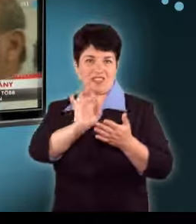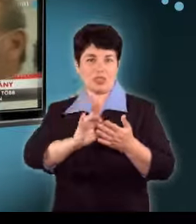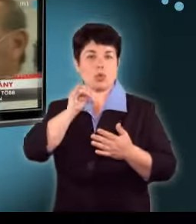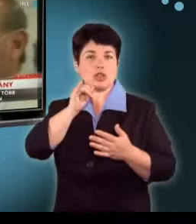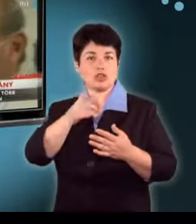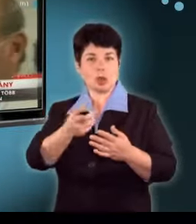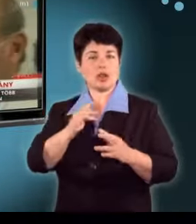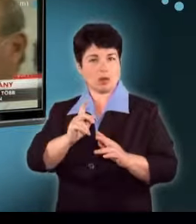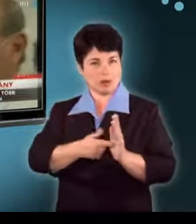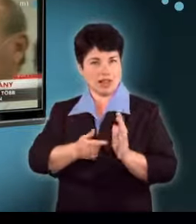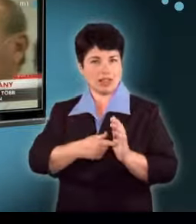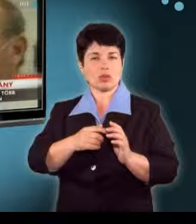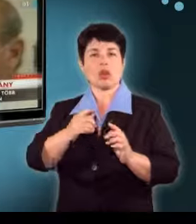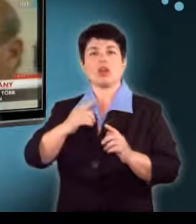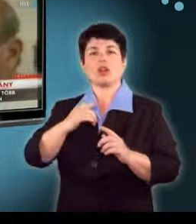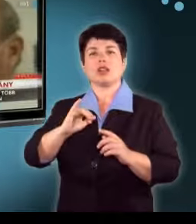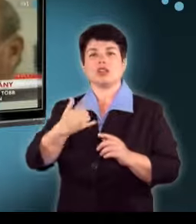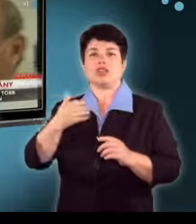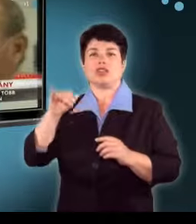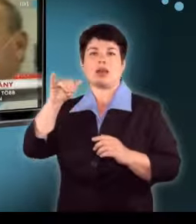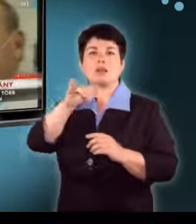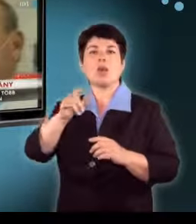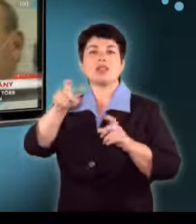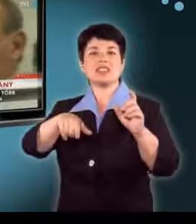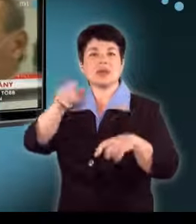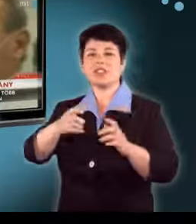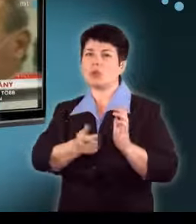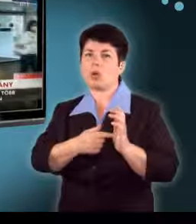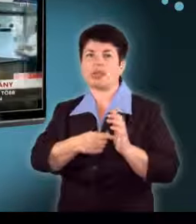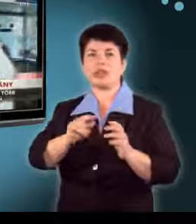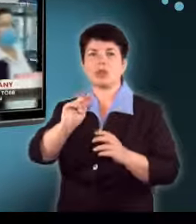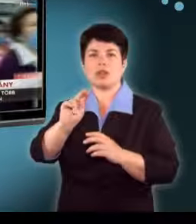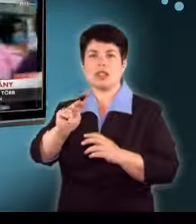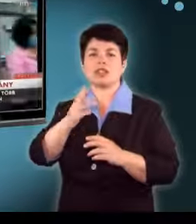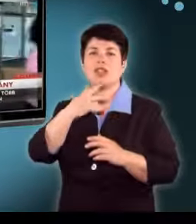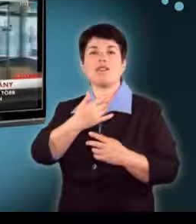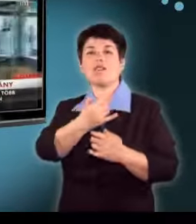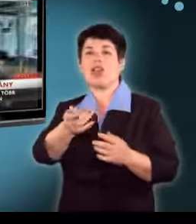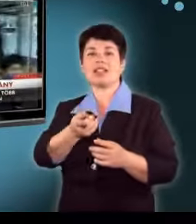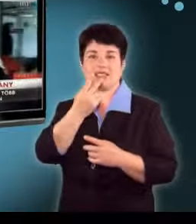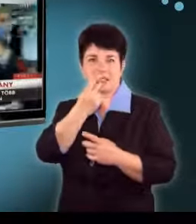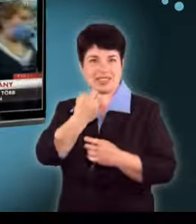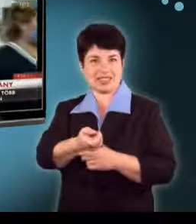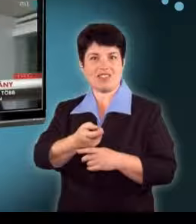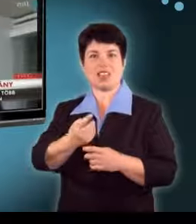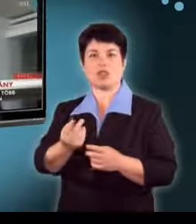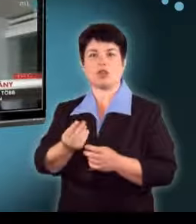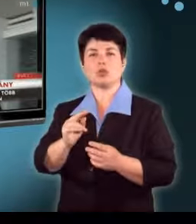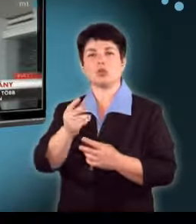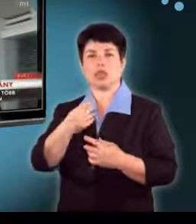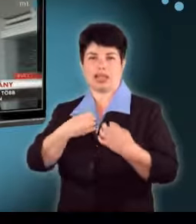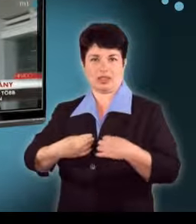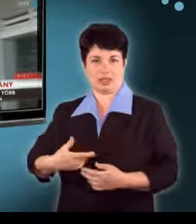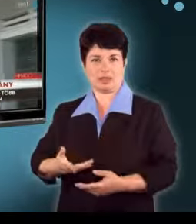repülőn jelentkeznek a tünetek, mondja a helyi egészségügyi szakember. A turistákat ez nem nyugtatja meg. Ez a New York-i